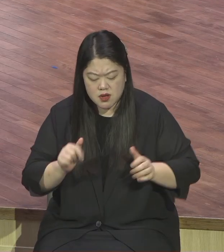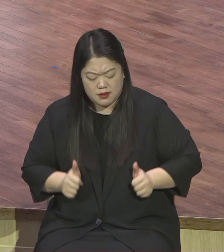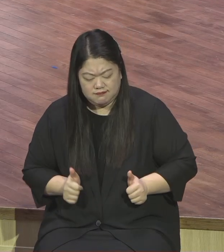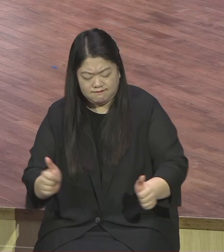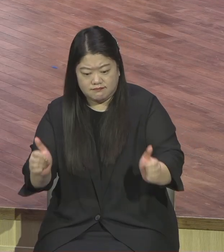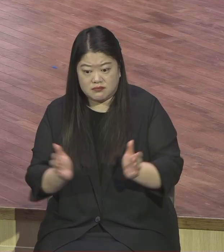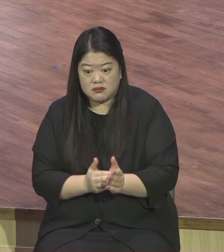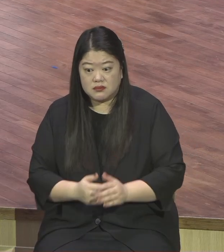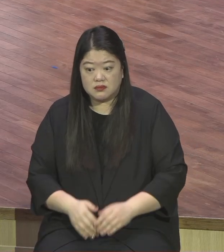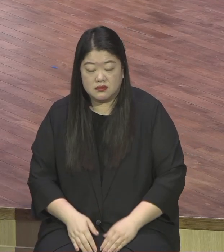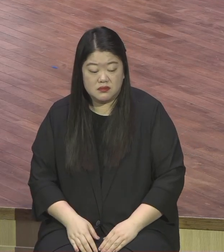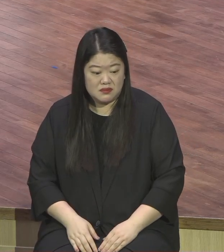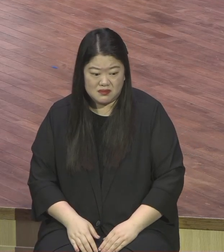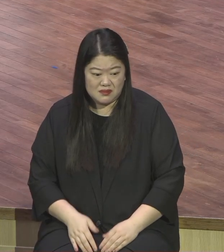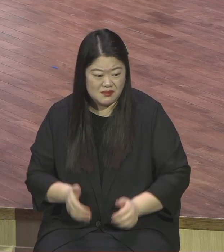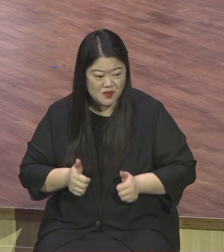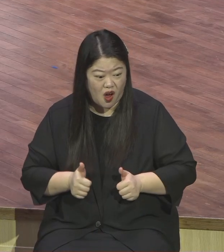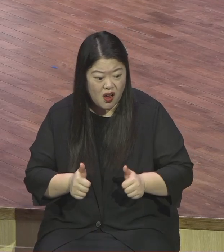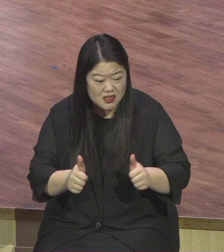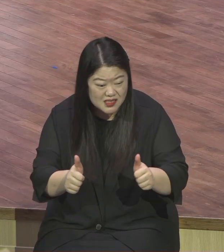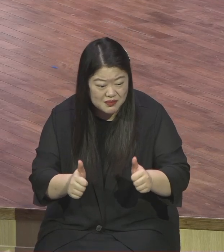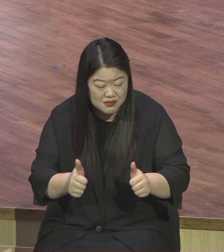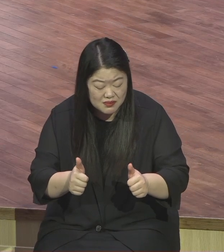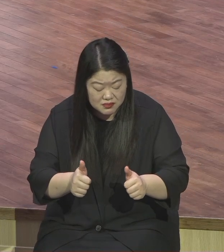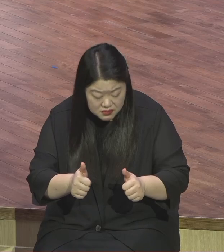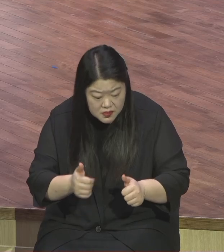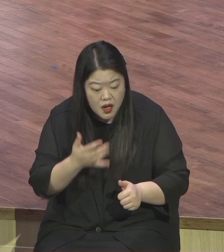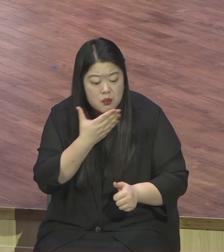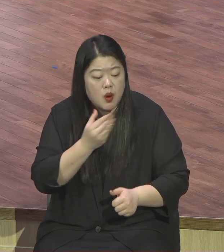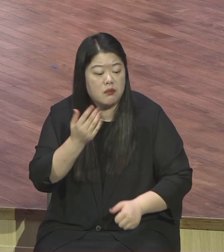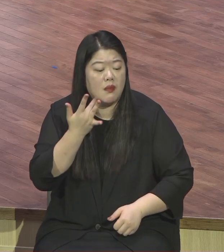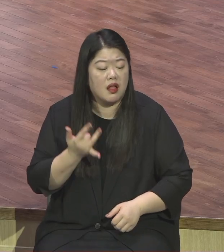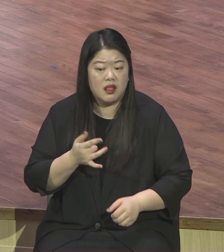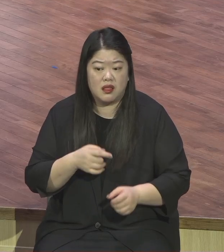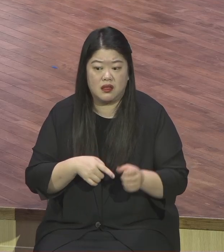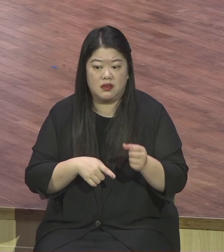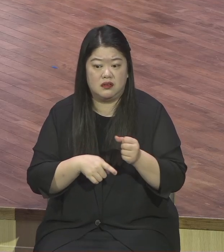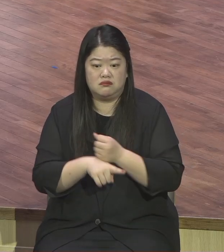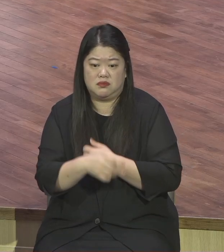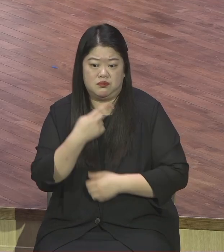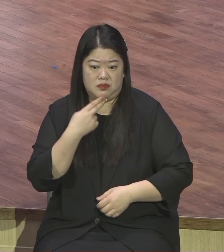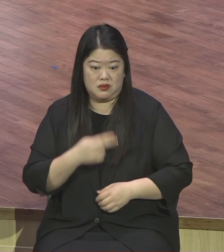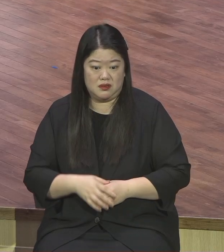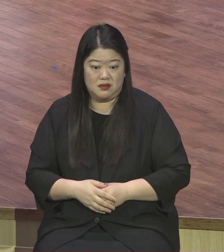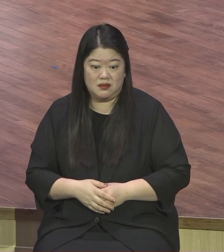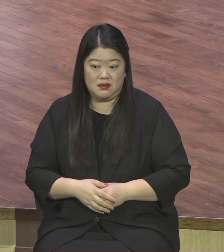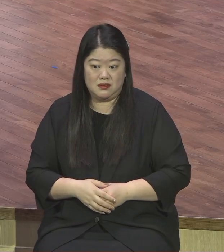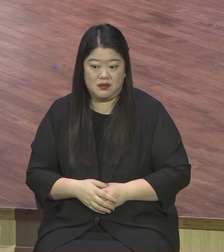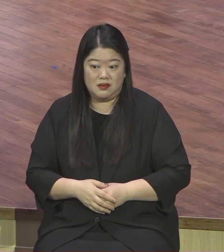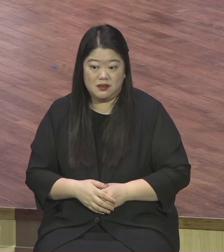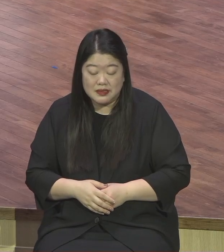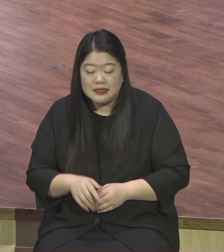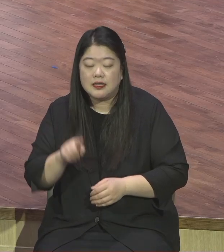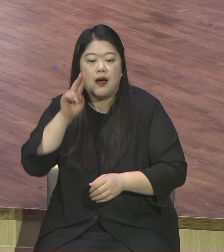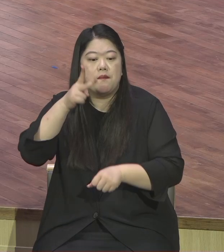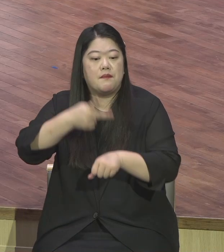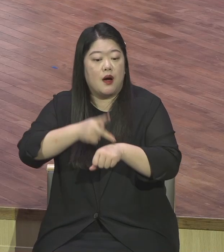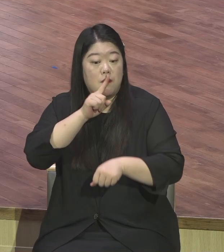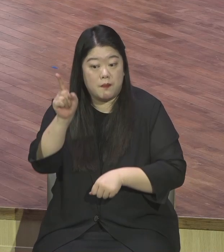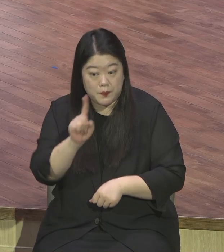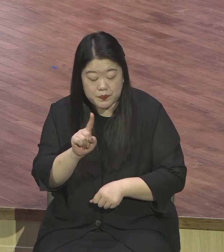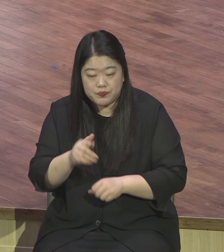모든 성도들 하나님으로부터 택정함을 받고 복음 안에 있다는 것 자체가